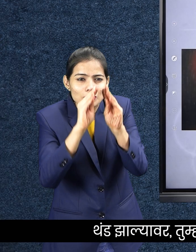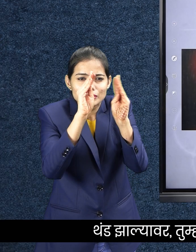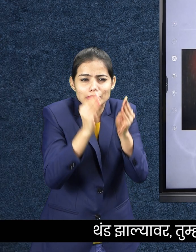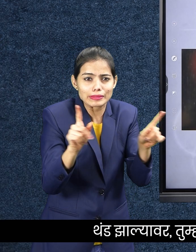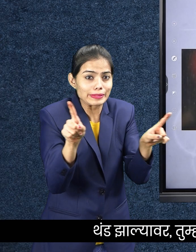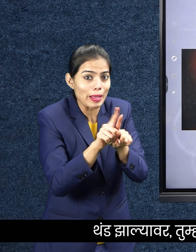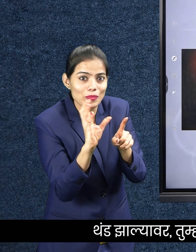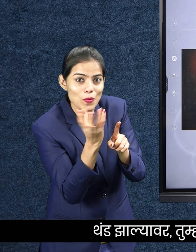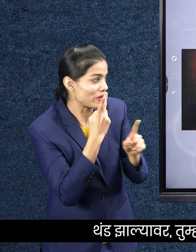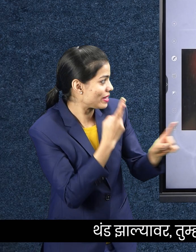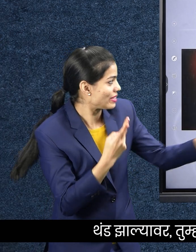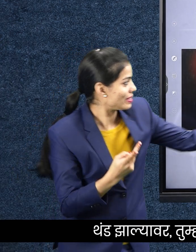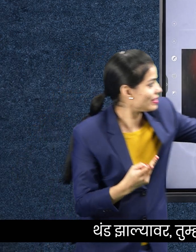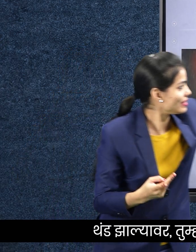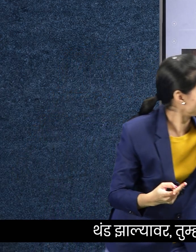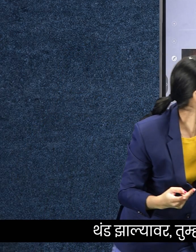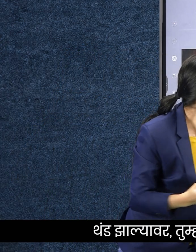तुम्हाला गोलाच्या आकारात एक मेणबत्ती मिळेल.